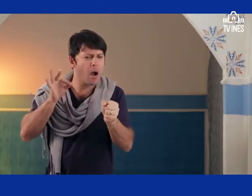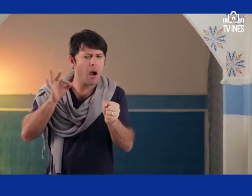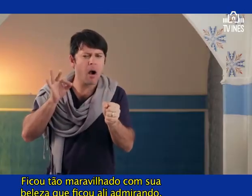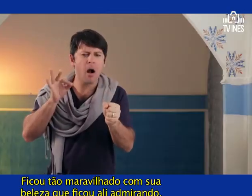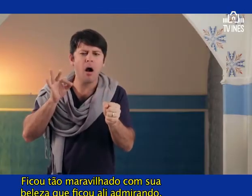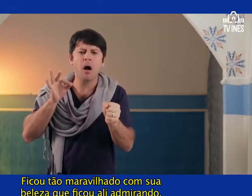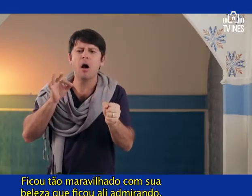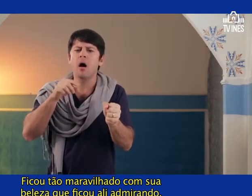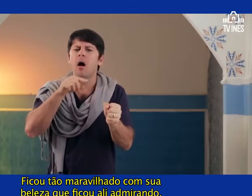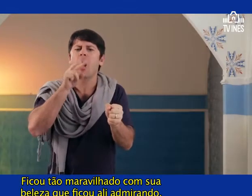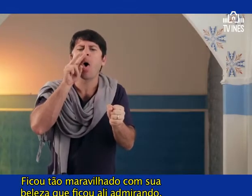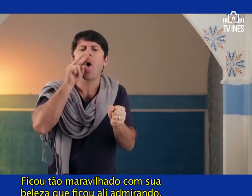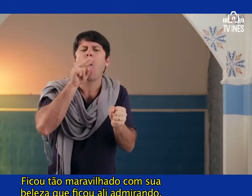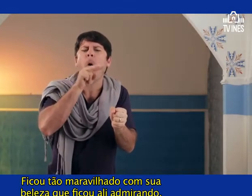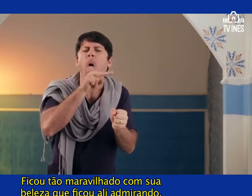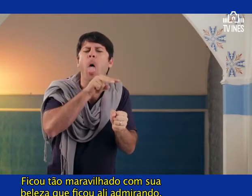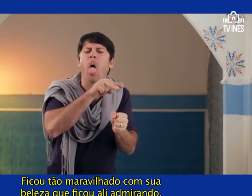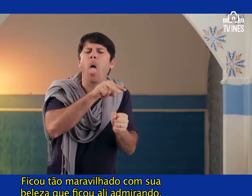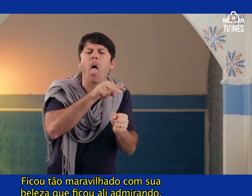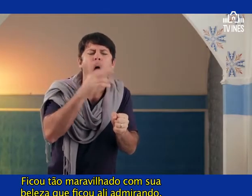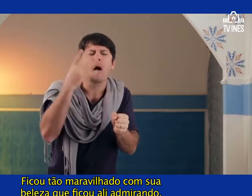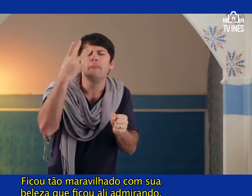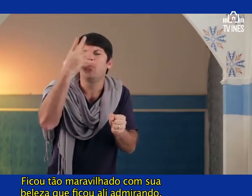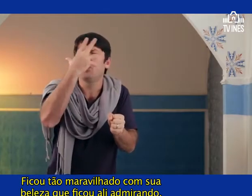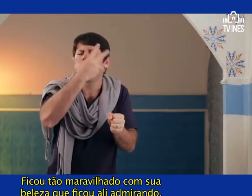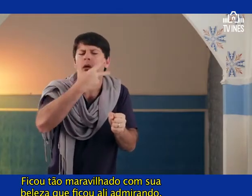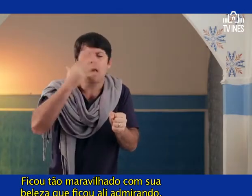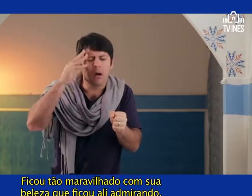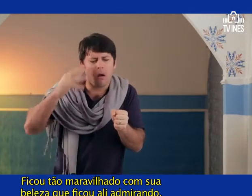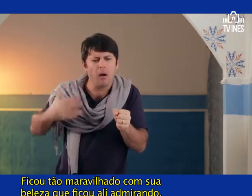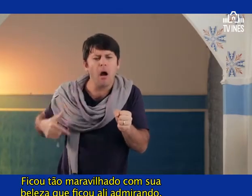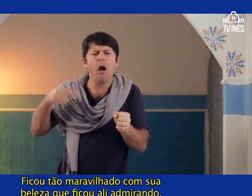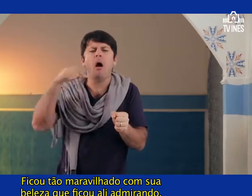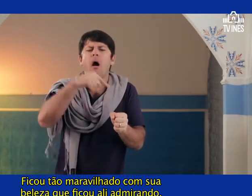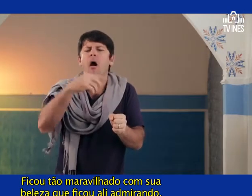Ficou tão maravilhado com sua beleza que ficou ali, admirando-o.